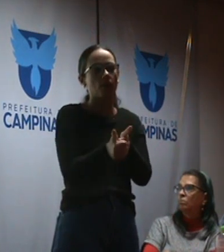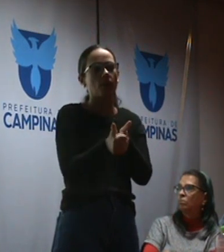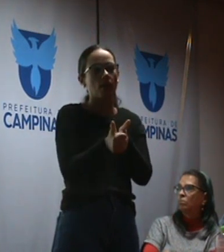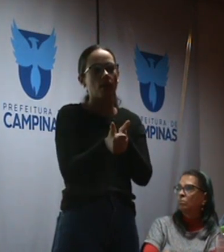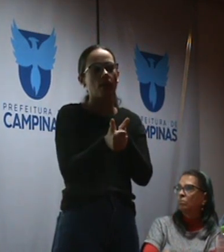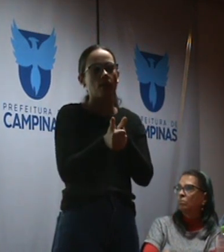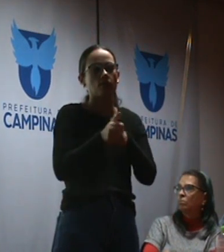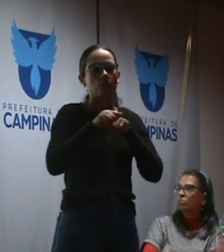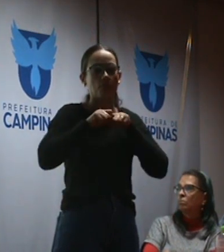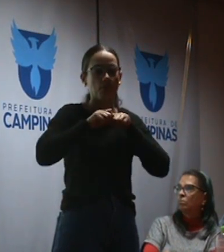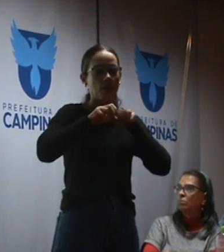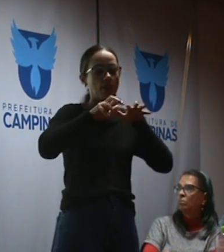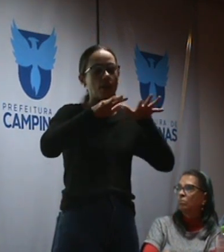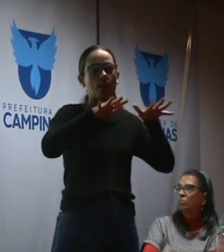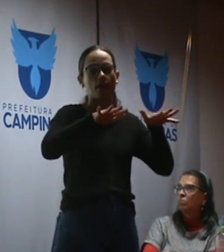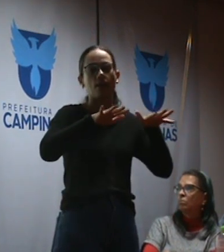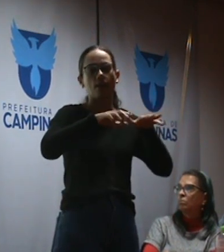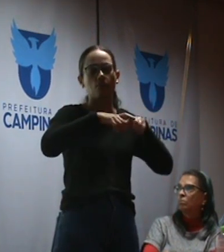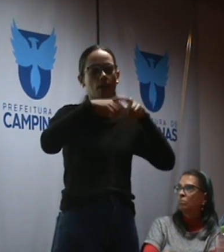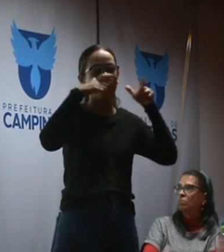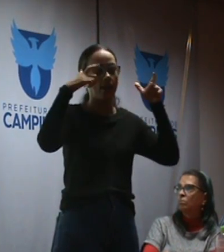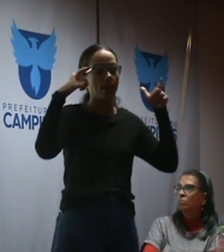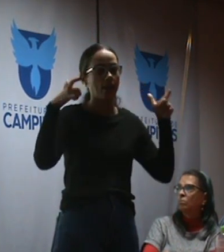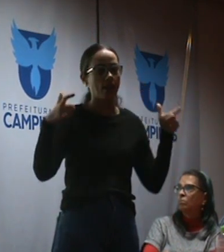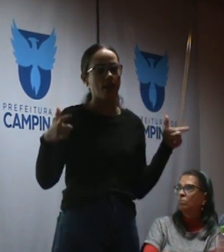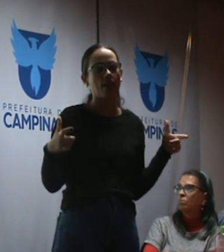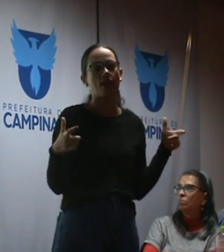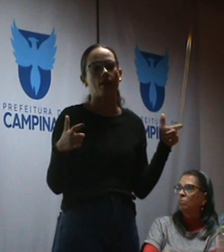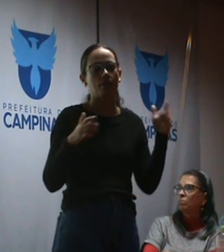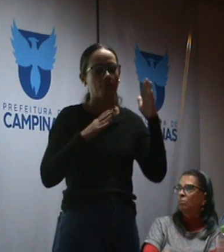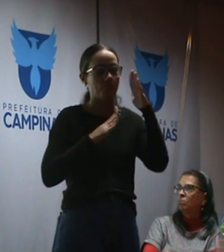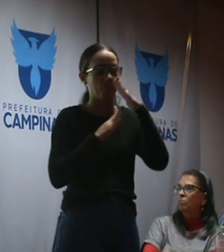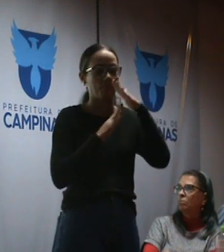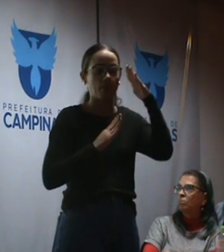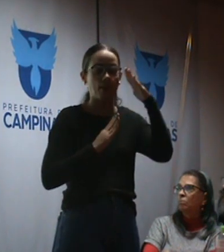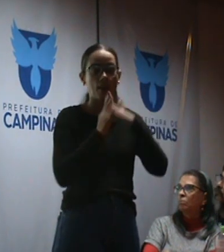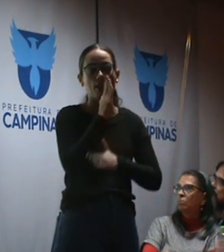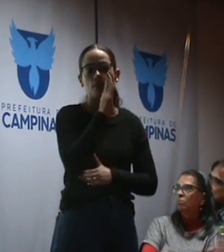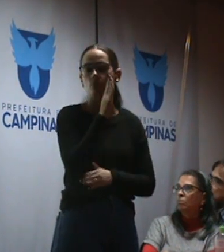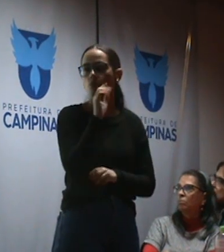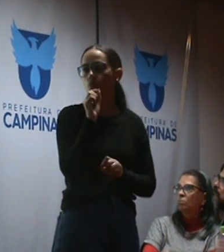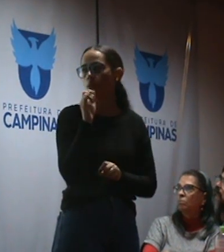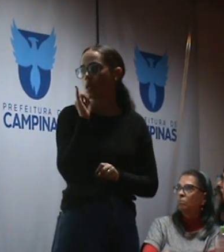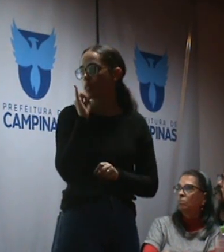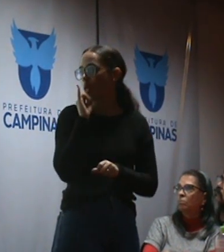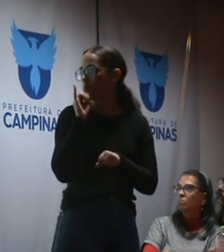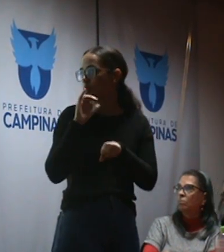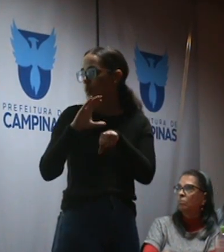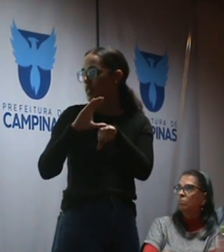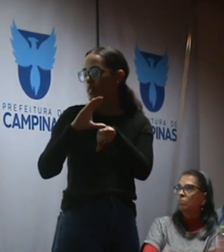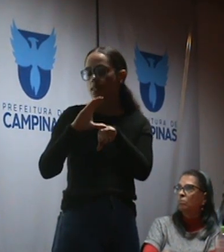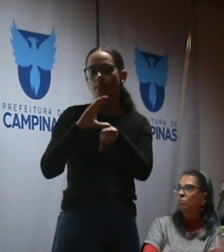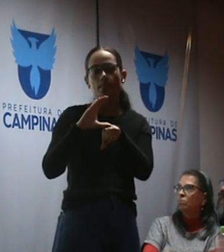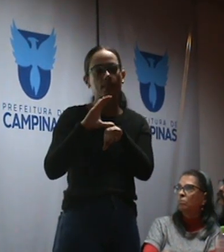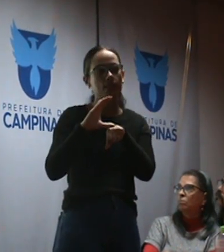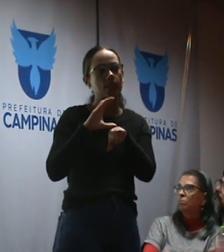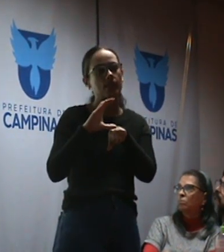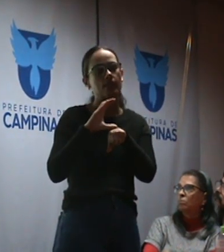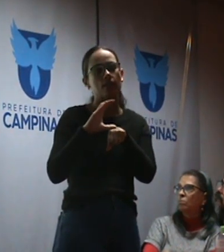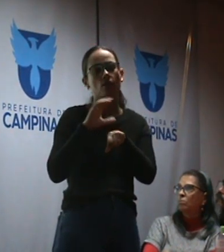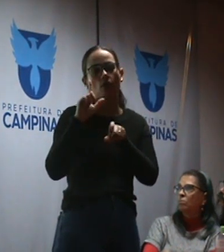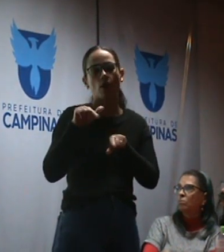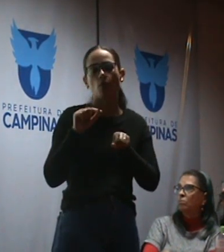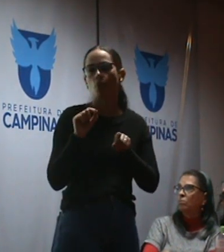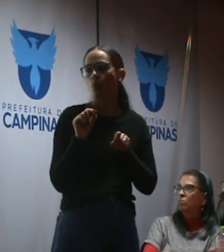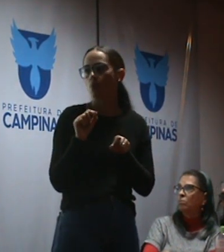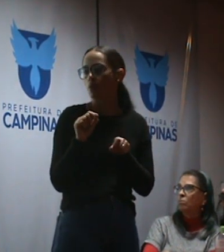né? Ou seja, os casos eles ultrapassam o limite esperado. Em cinza, é uma média histórica, isso aqui chama-se diagrama de controle,